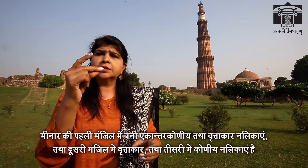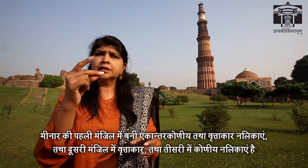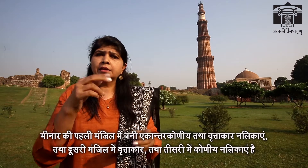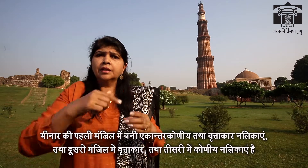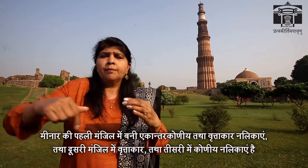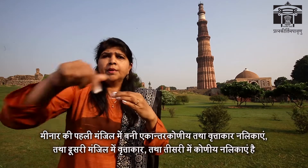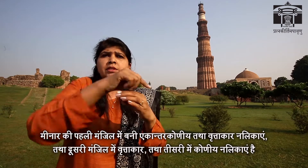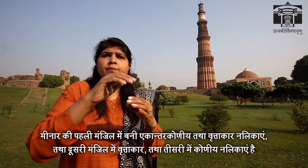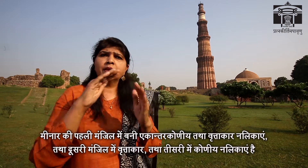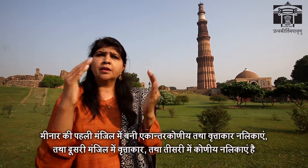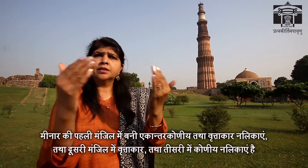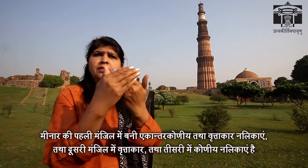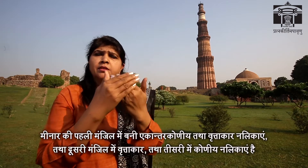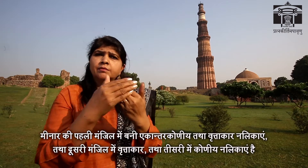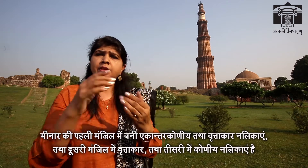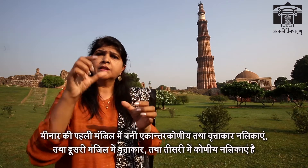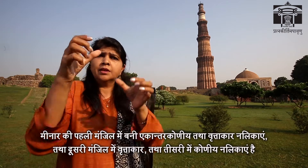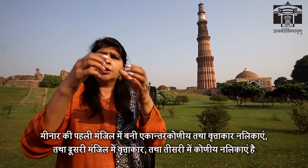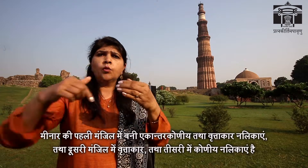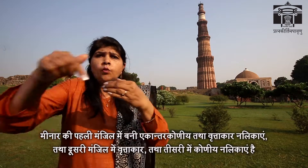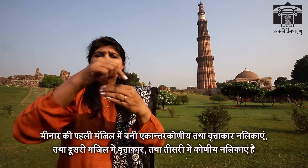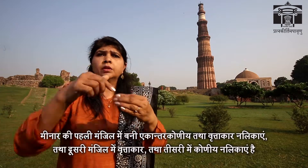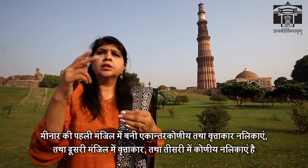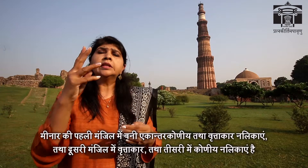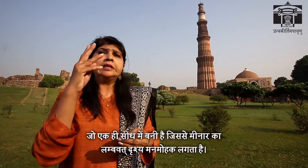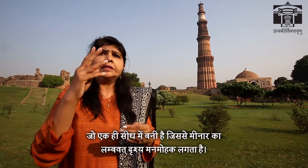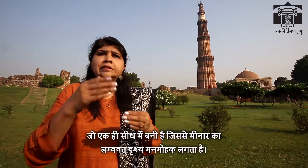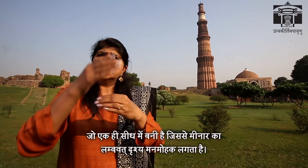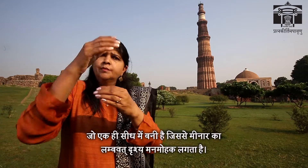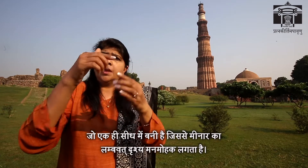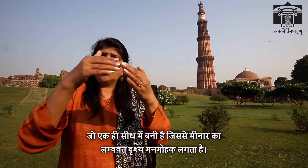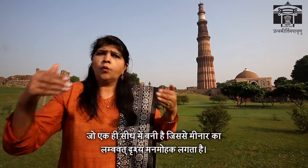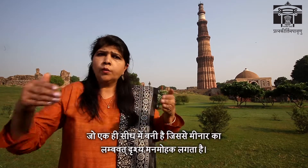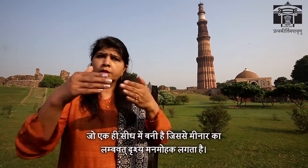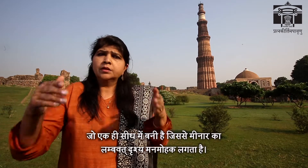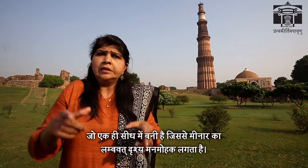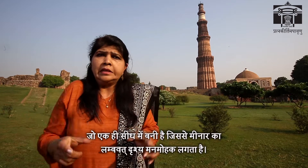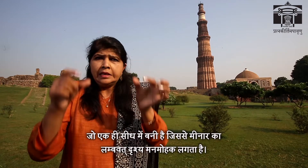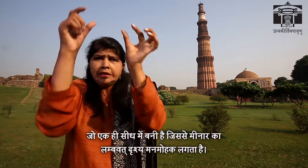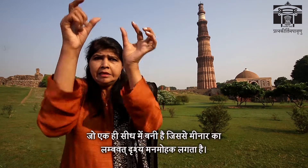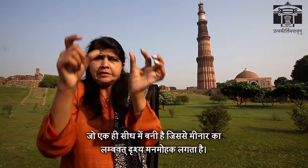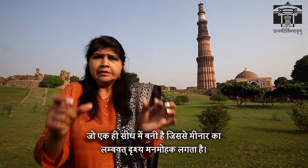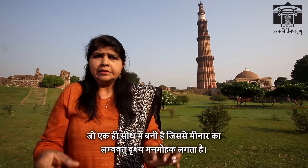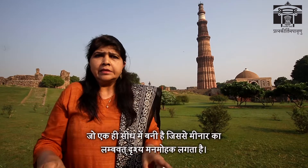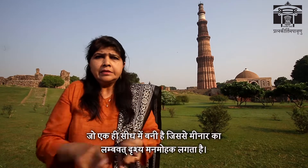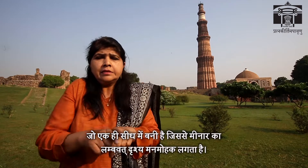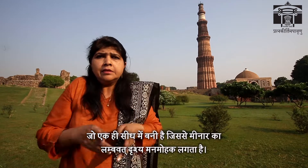वृत्ताकार तथा तीसरी में कोणीय नलिकाएं हैं जो एक ही सीध में बनी हैं, जिससे मीनार